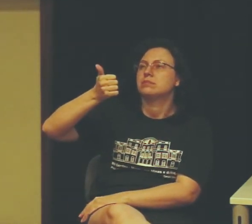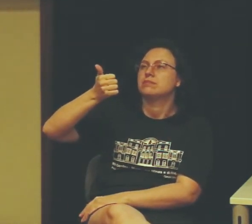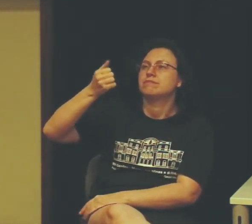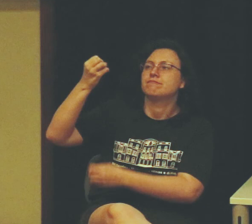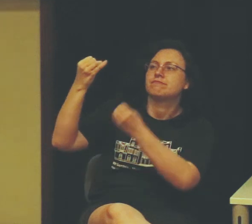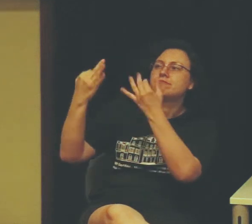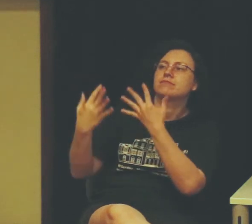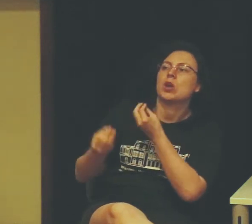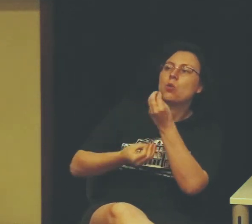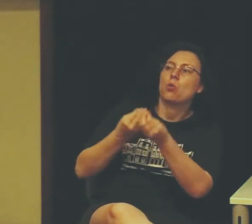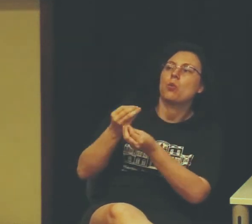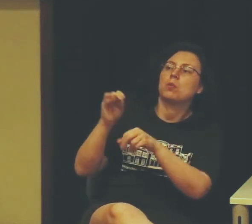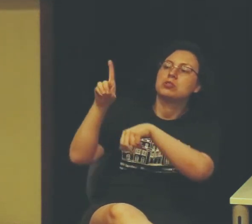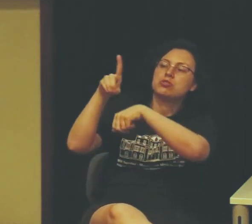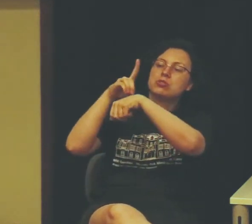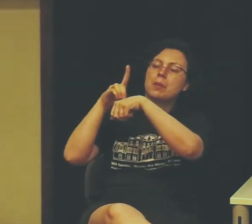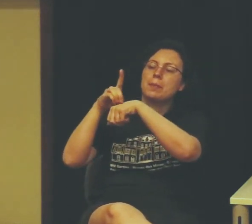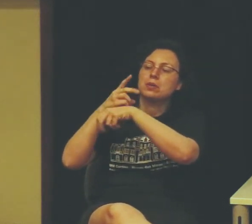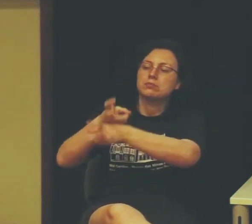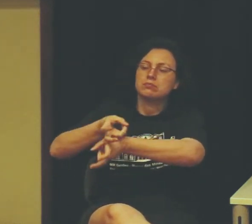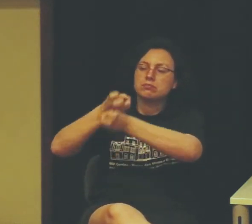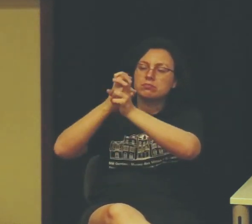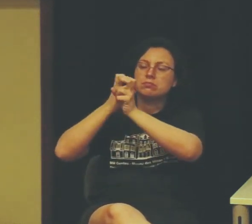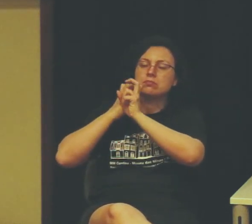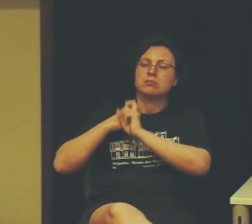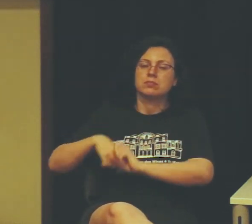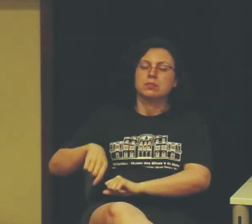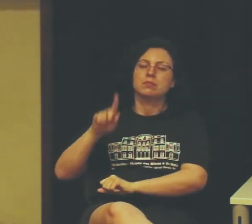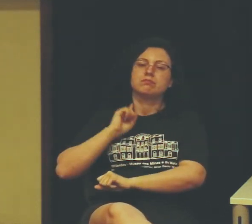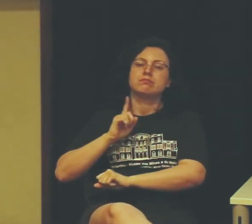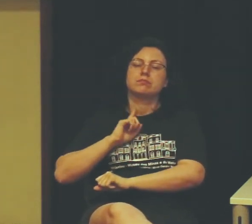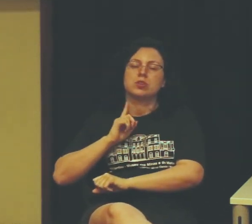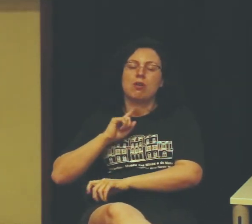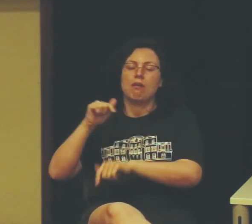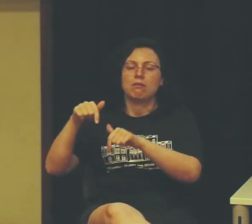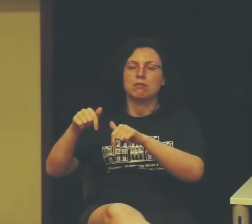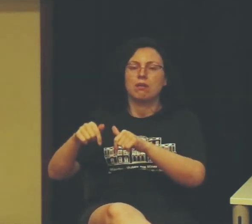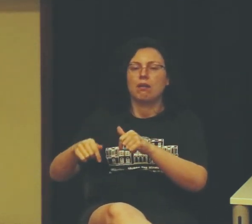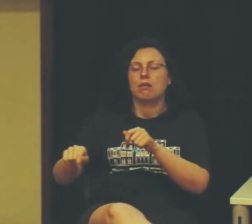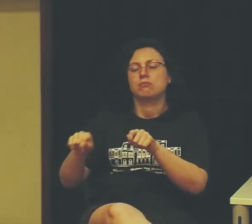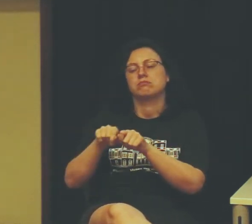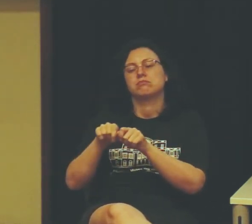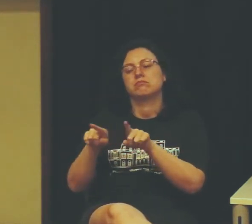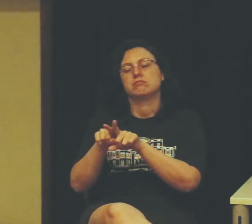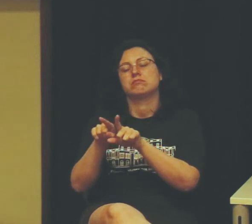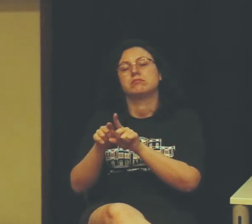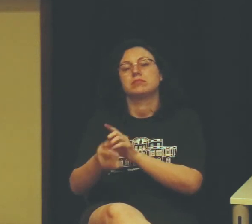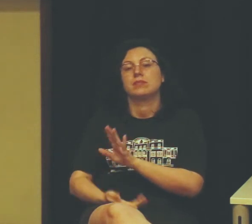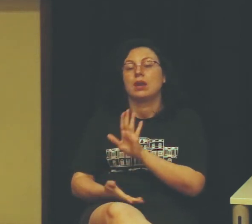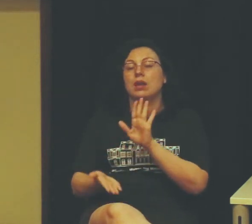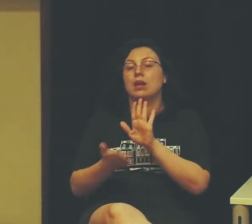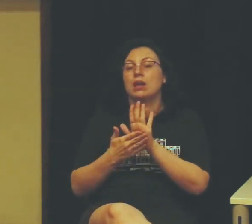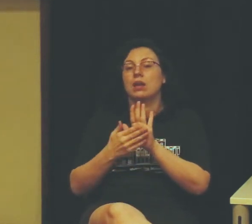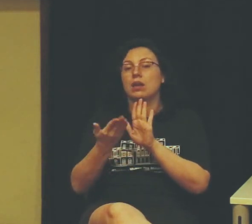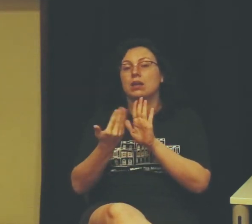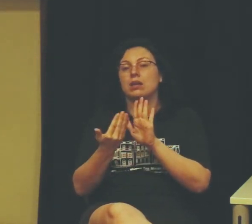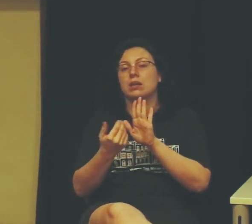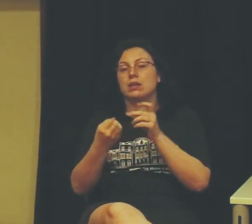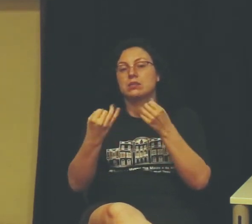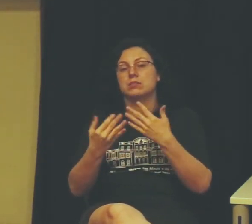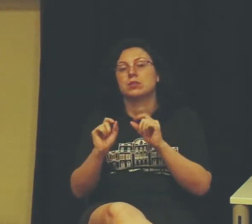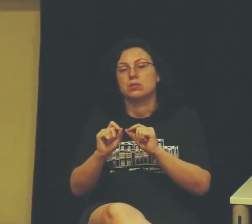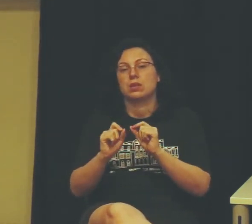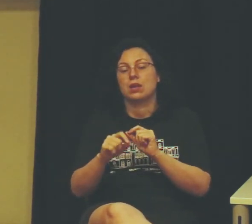como que ouro e diamantes eram extraídos e produzidos em Minas Gerais. Ele fala no seu livro uma coisa bem interessante, ele fala que o ouro do